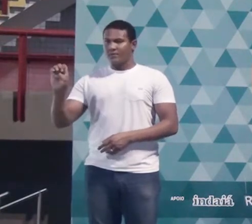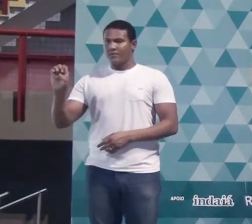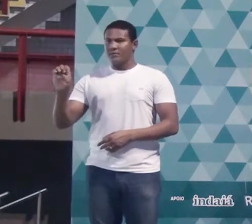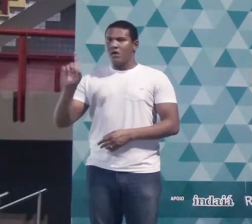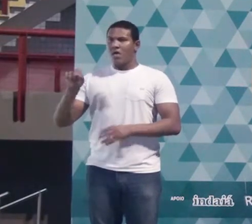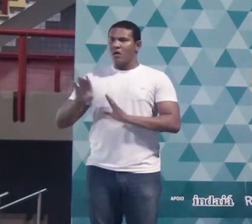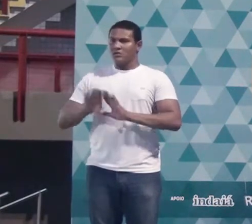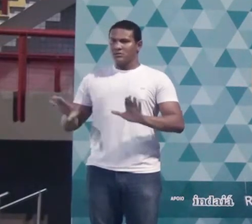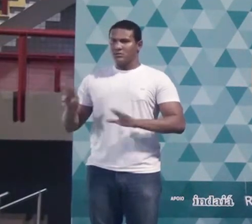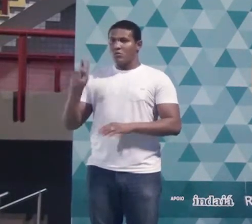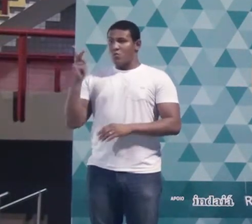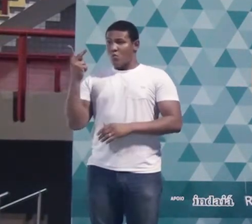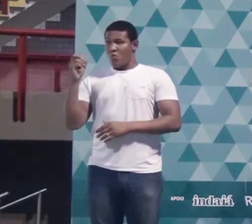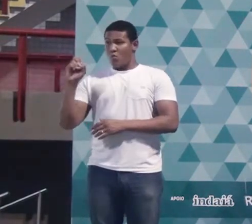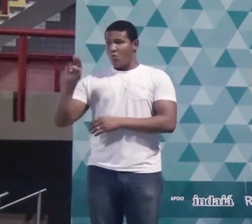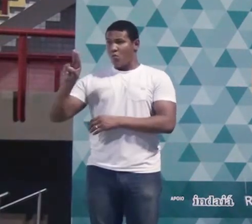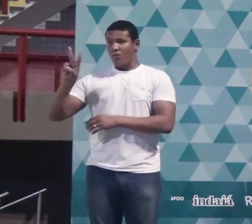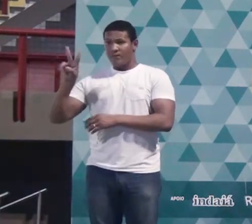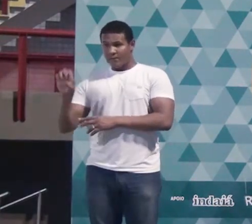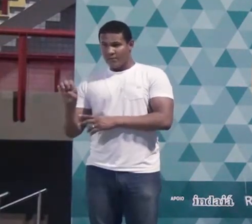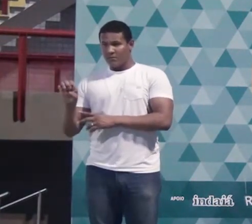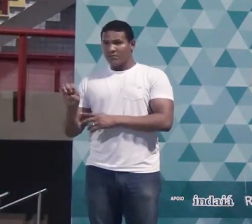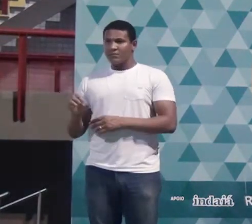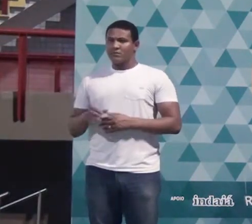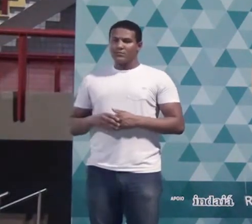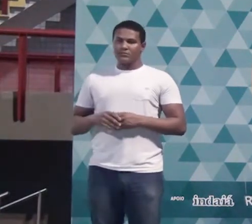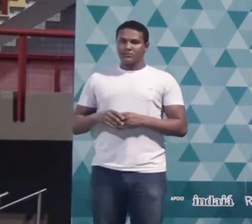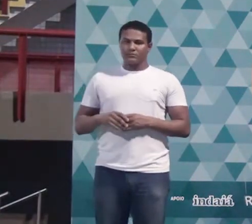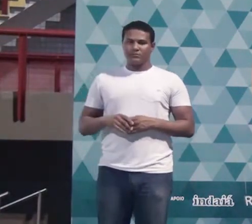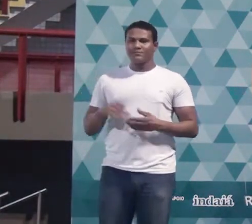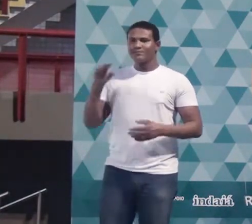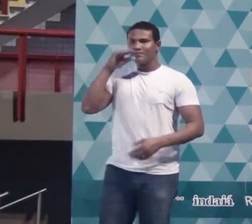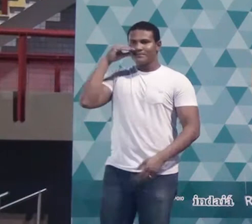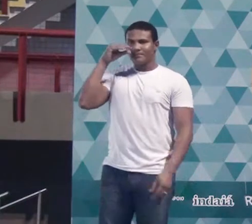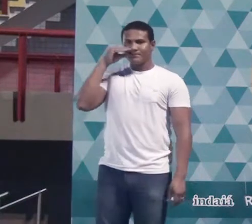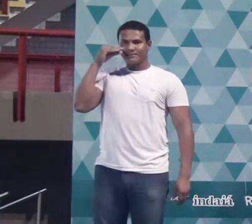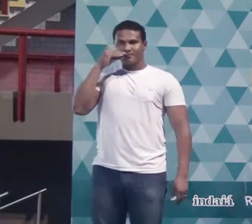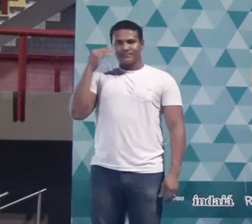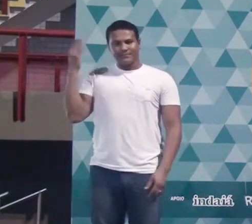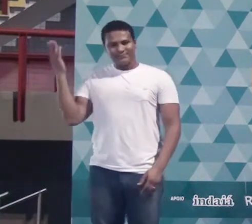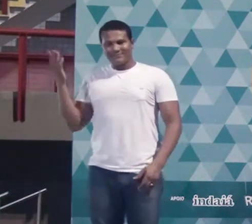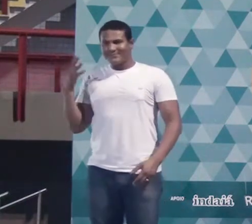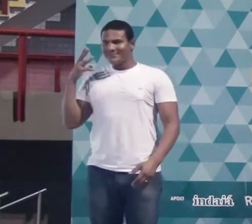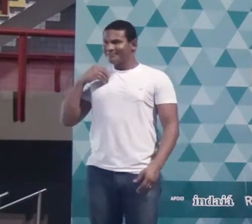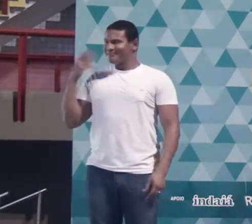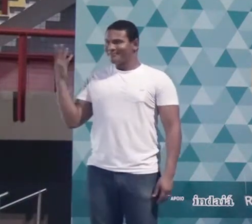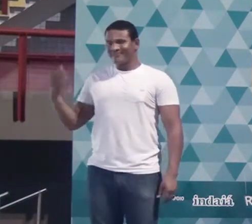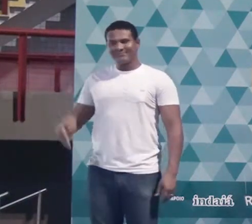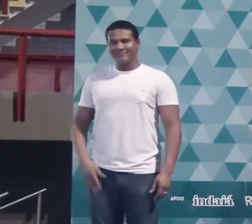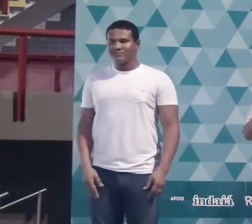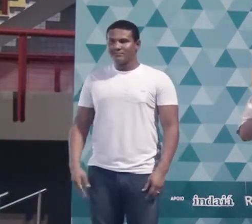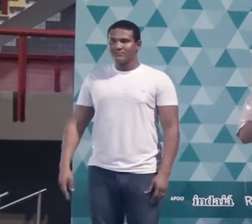bem. Vamos ver aqui. Olha o Belchior, cara, coisa linda, para. Vamos ver aqui,